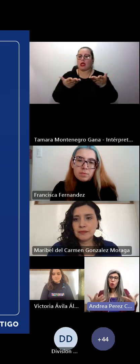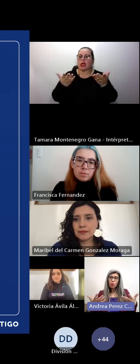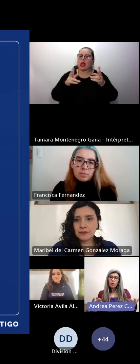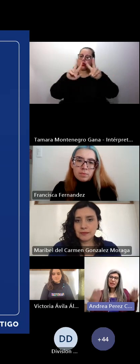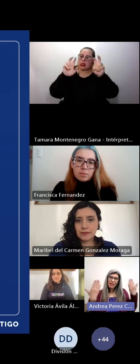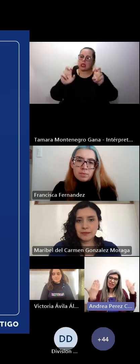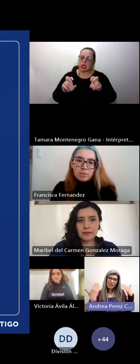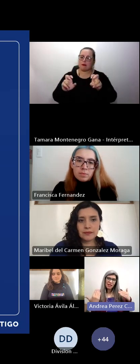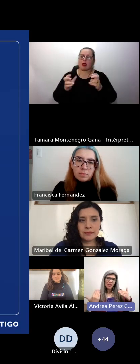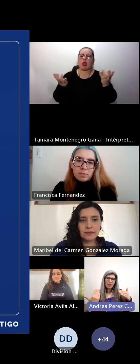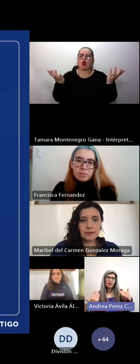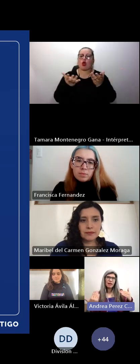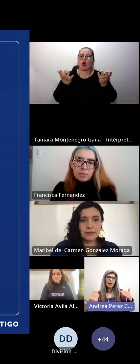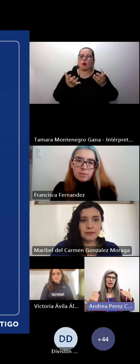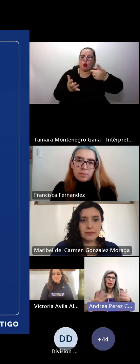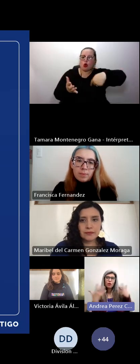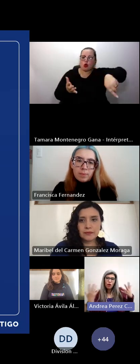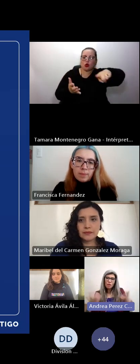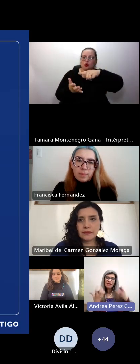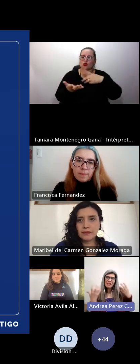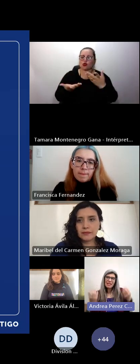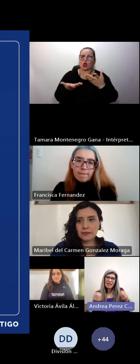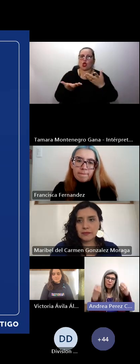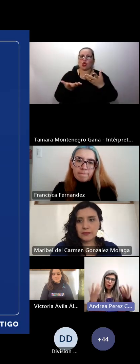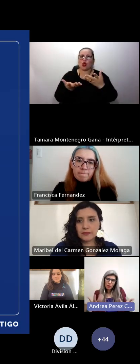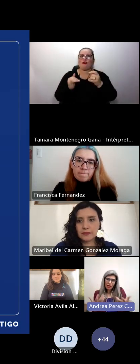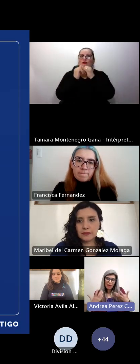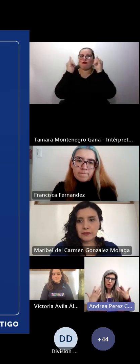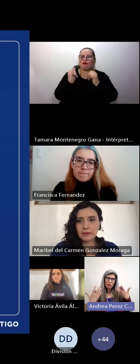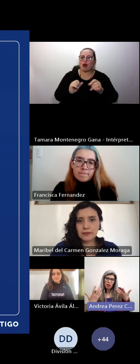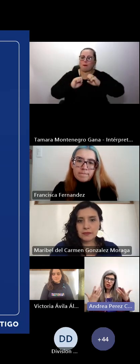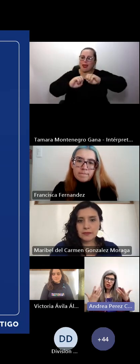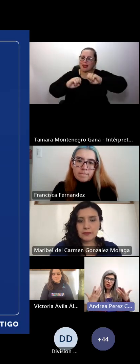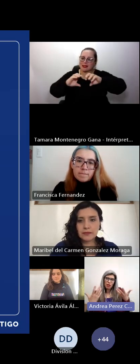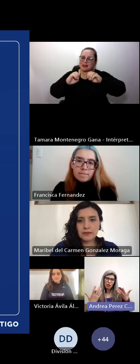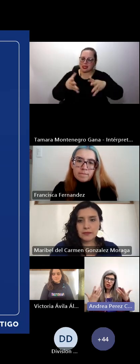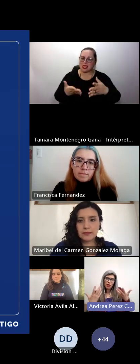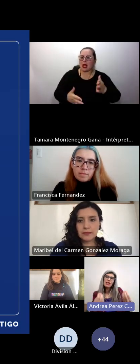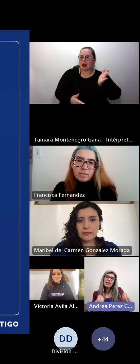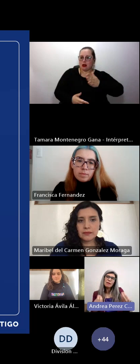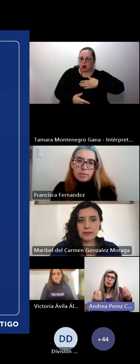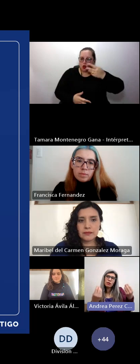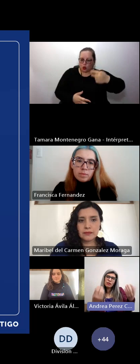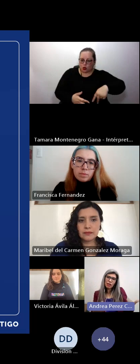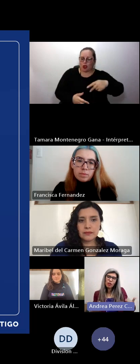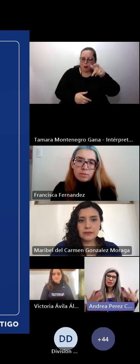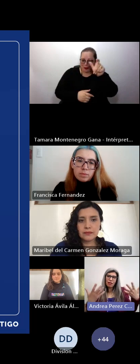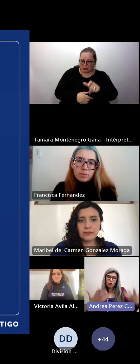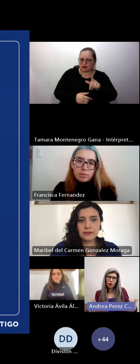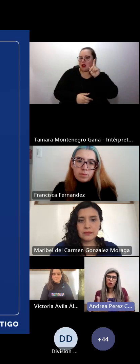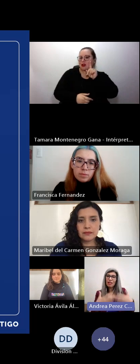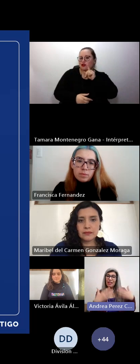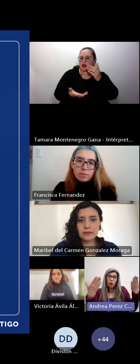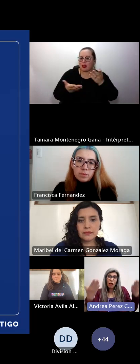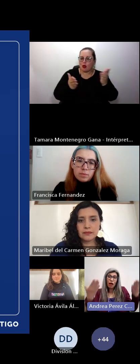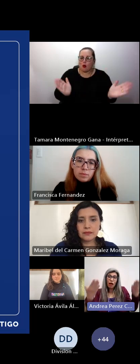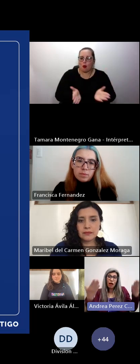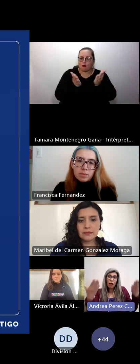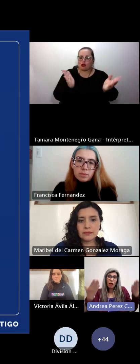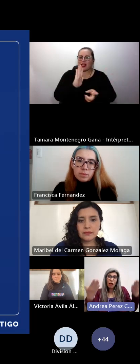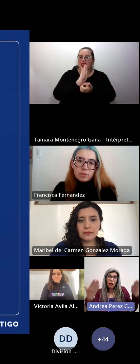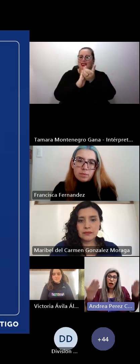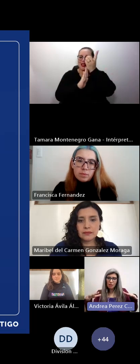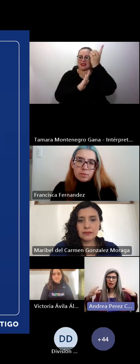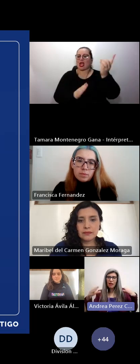en cómo desde la forma de enseñar propia de las personas sordas se va impulsando el desarrollo del lenguaje,